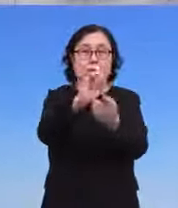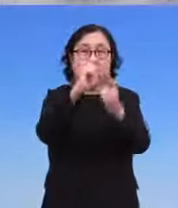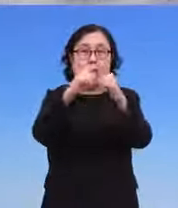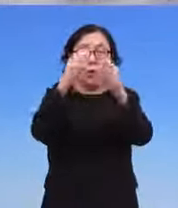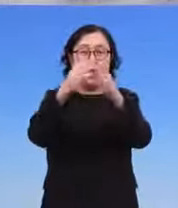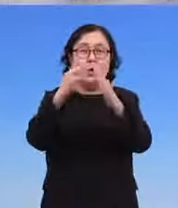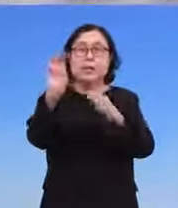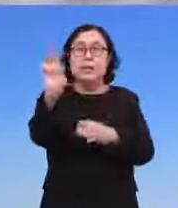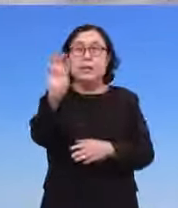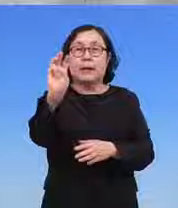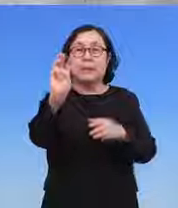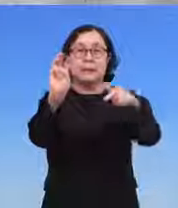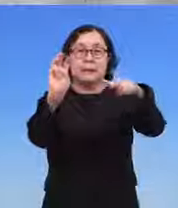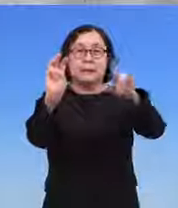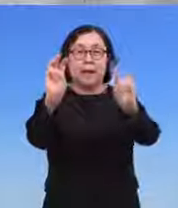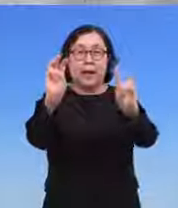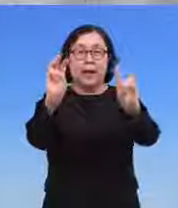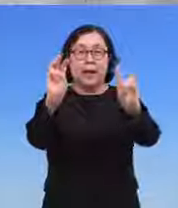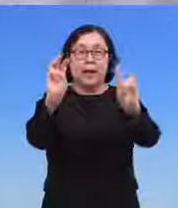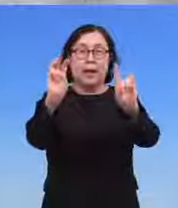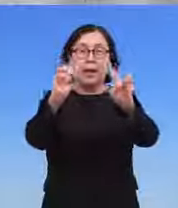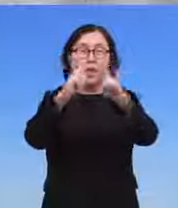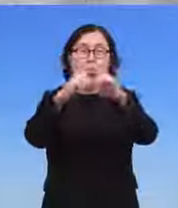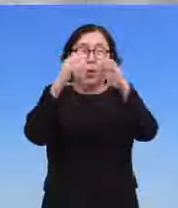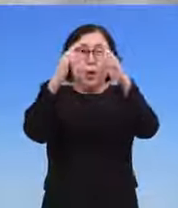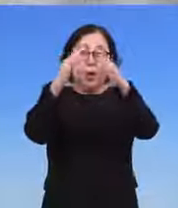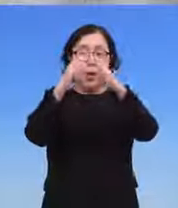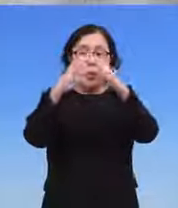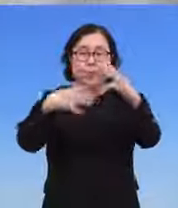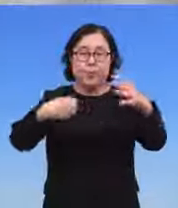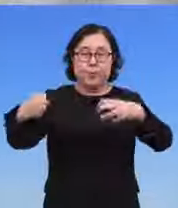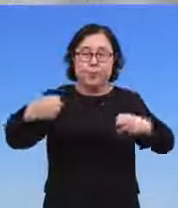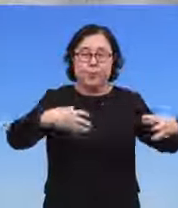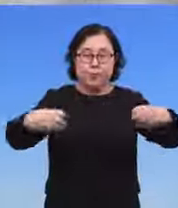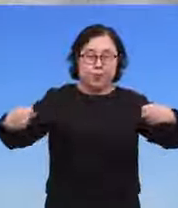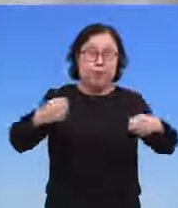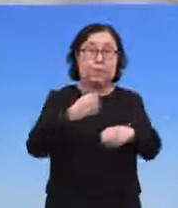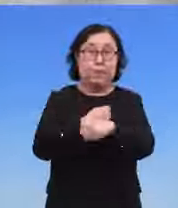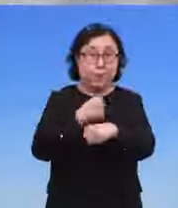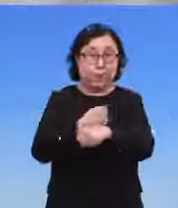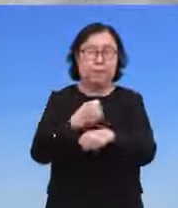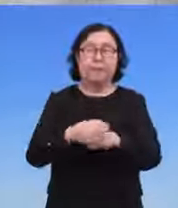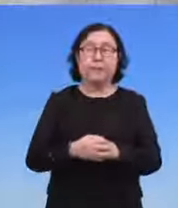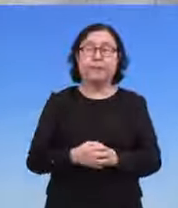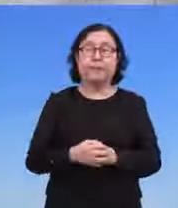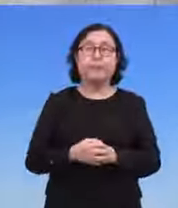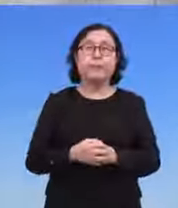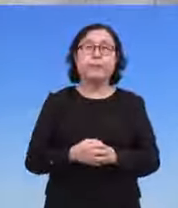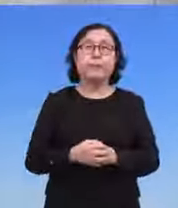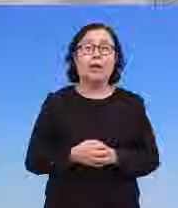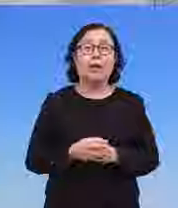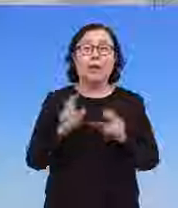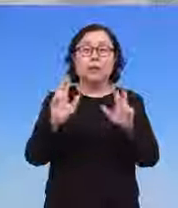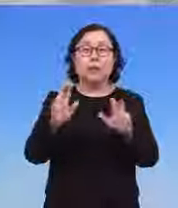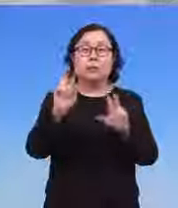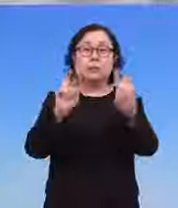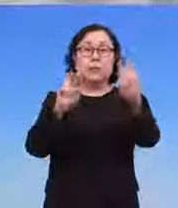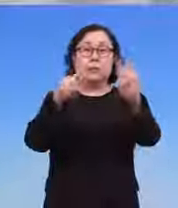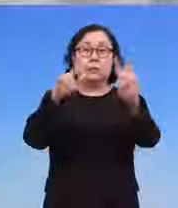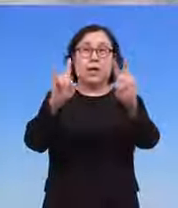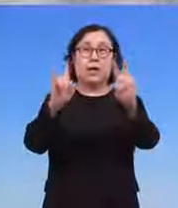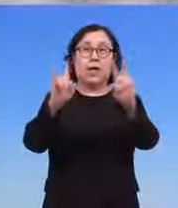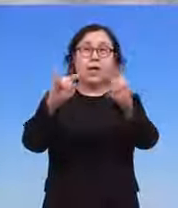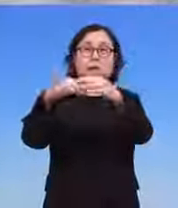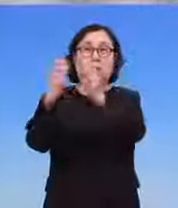교회는 30개 교회로 분립을 당에서 결정을 했습니다. 지금이 이제